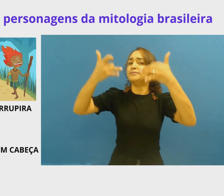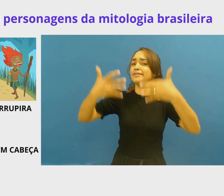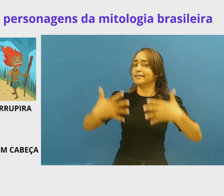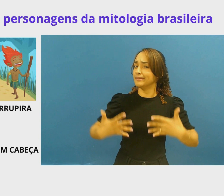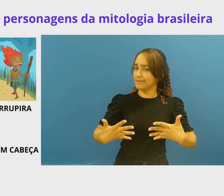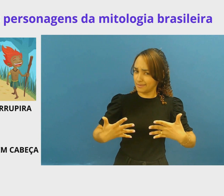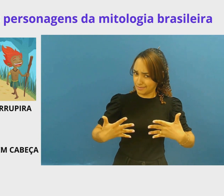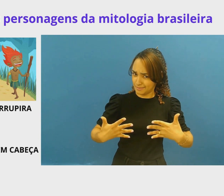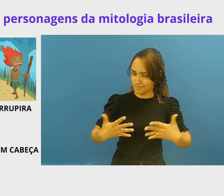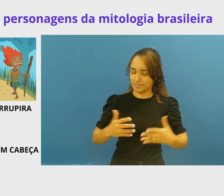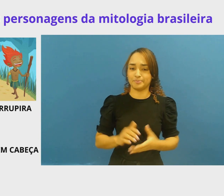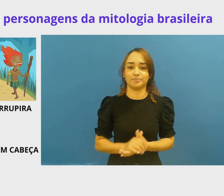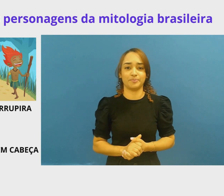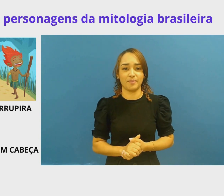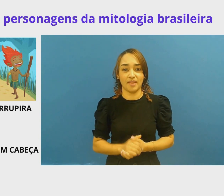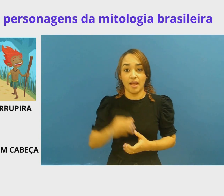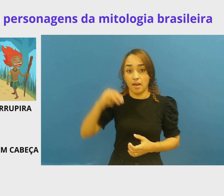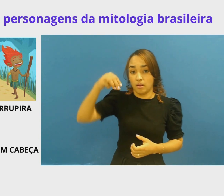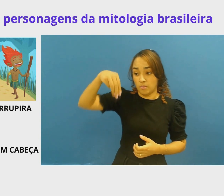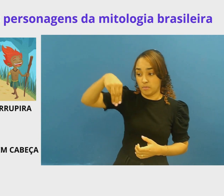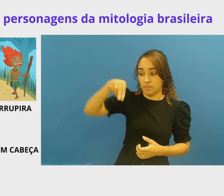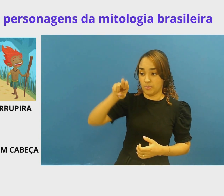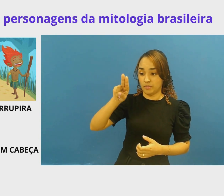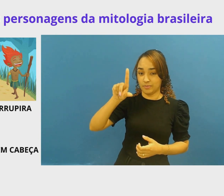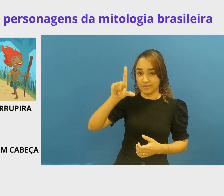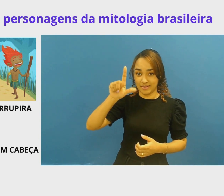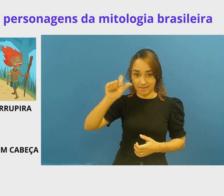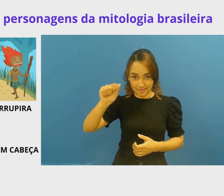O mito explica que